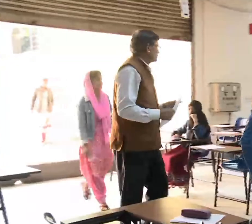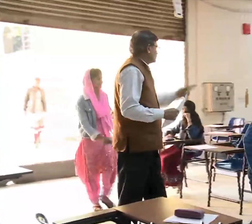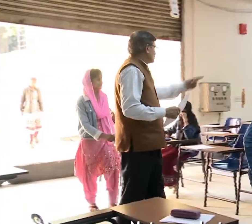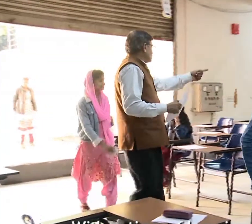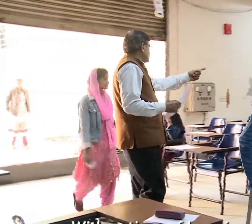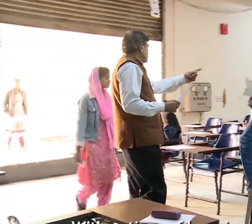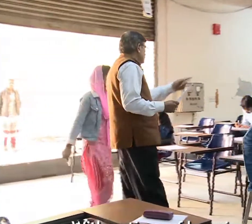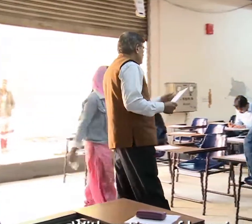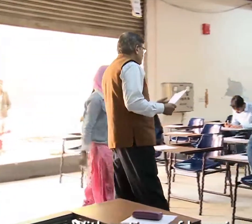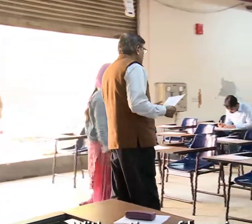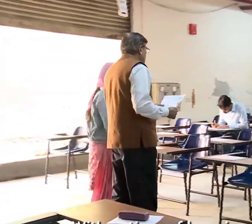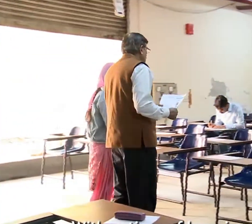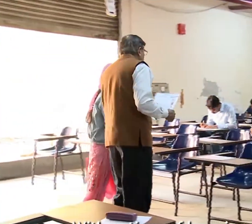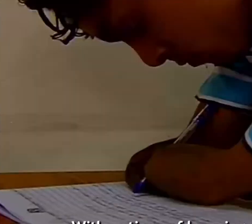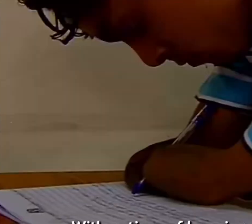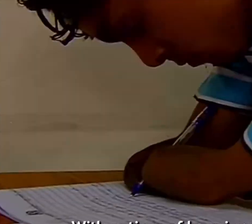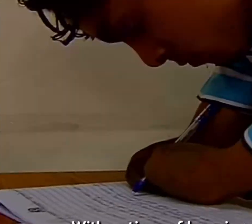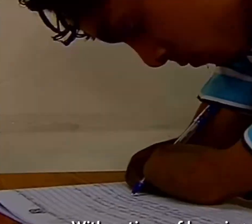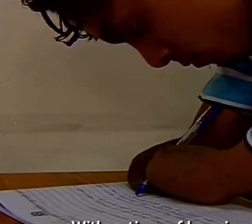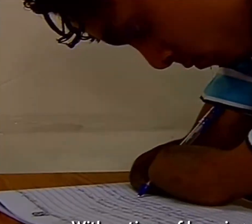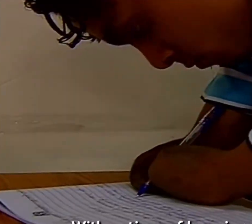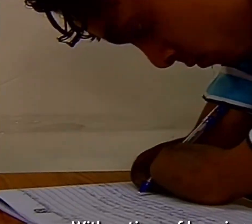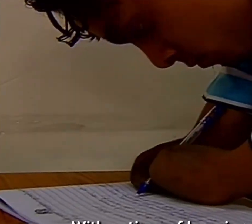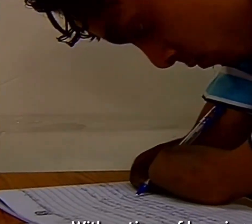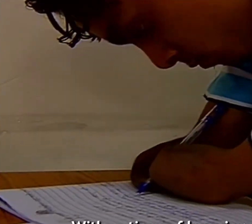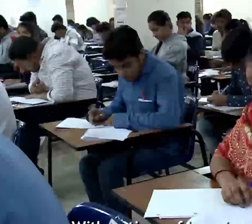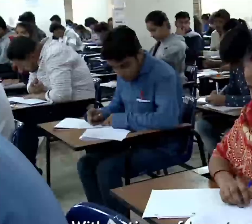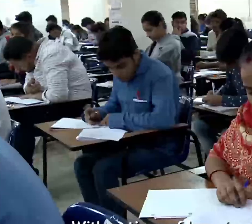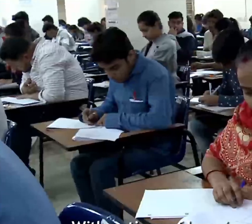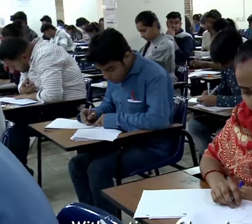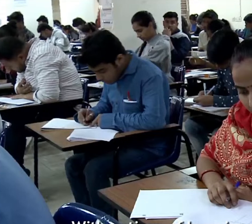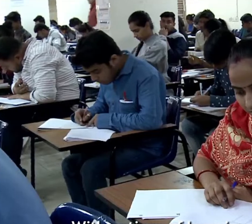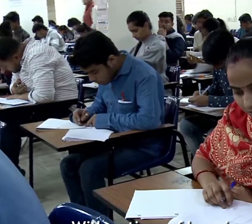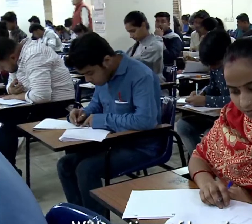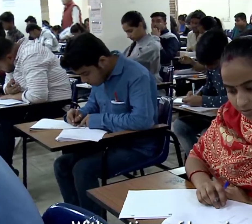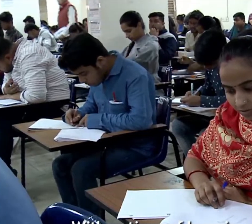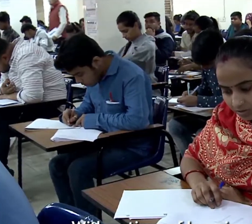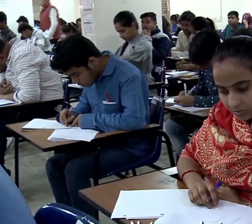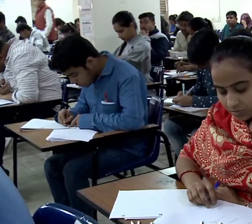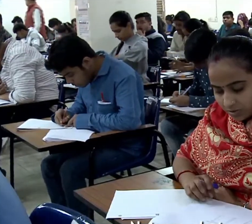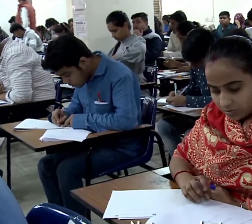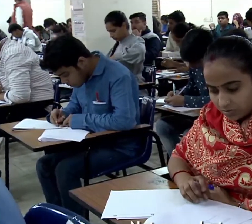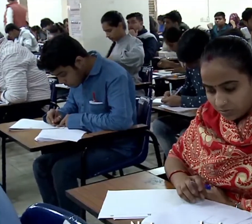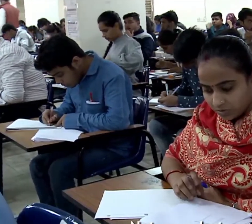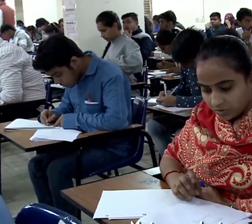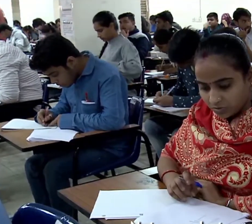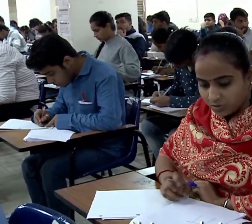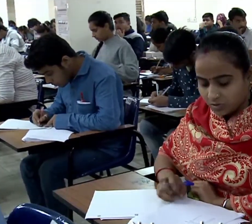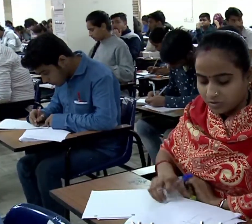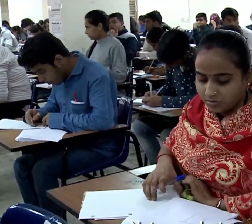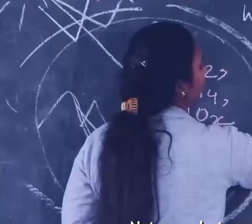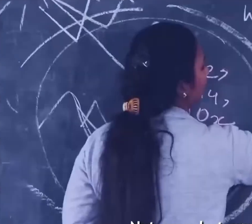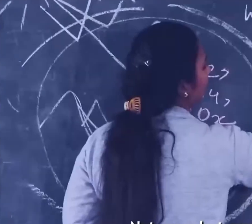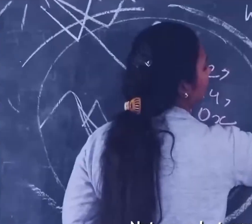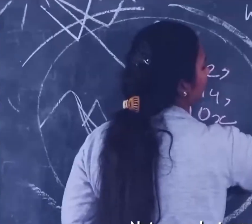फिर। शिक्षा और परीक्षा का अवसर एक बार ही क्यों